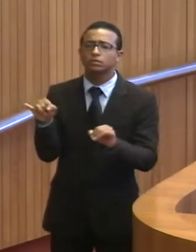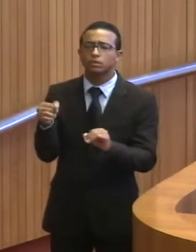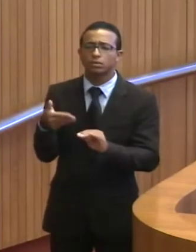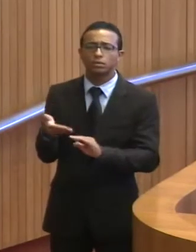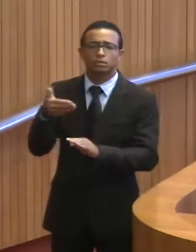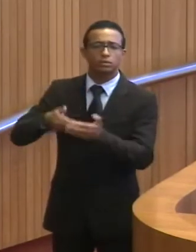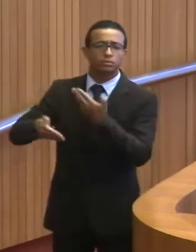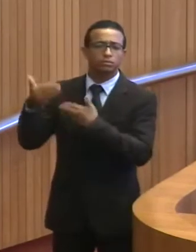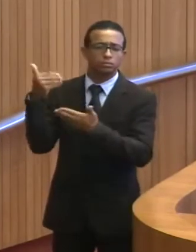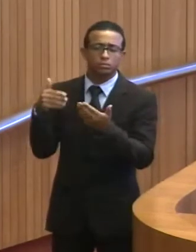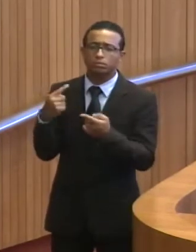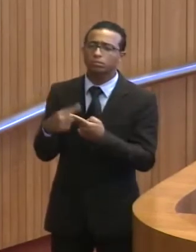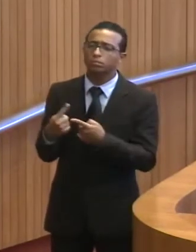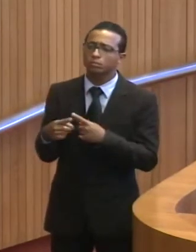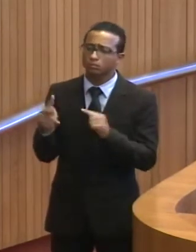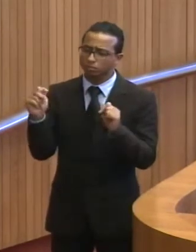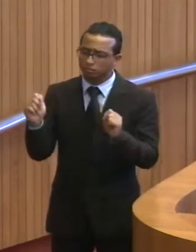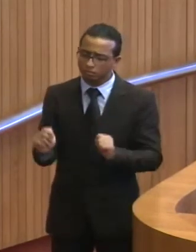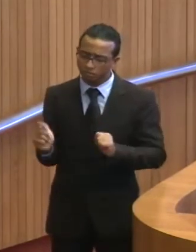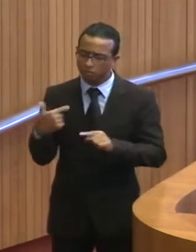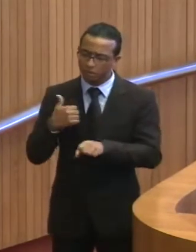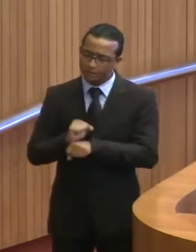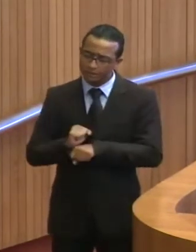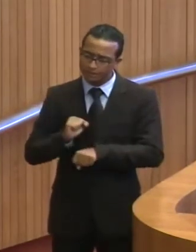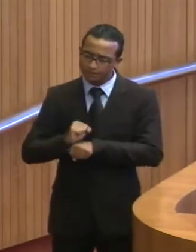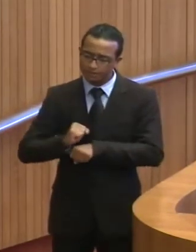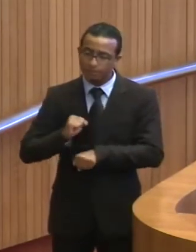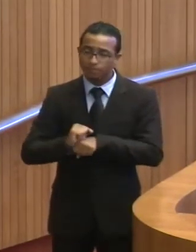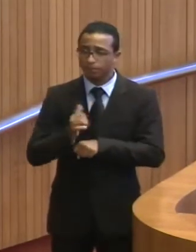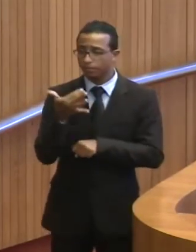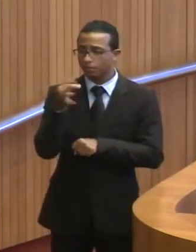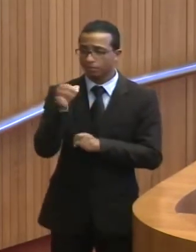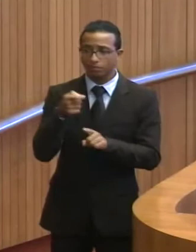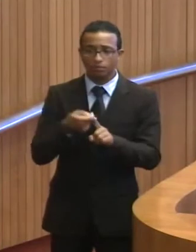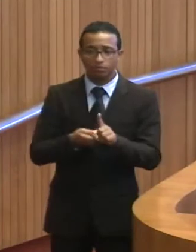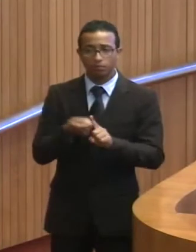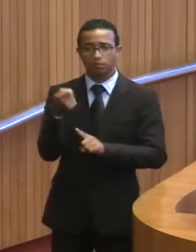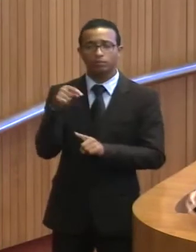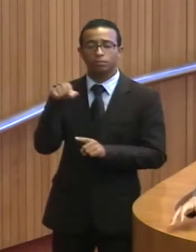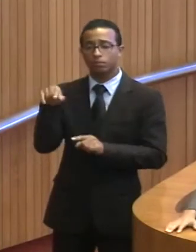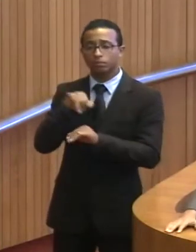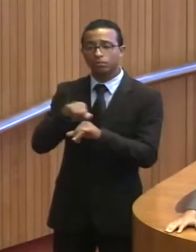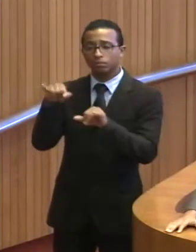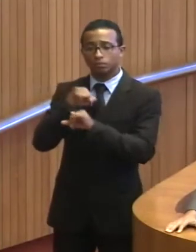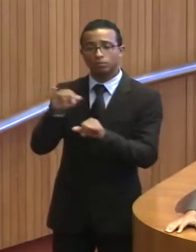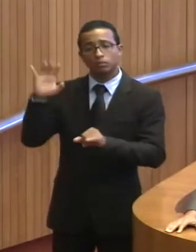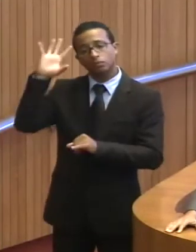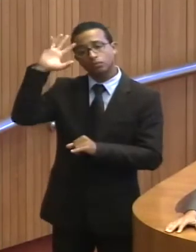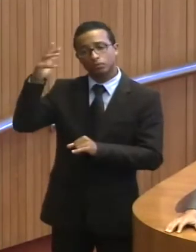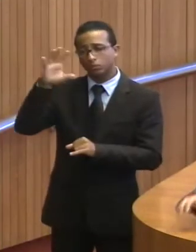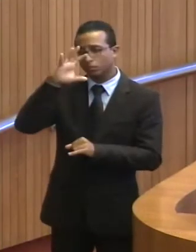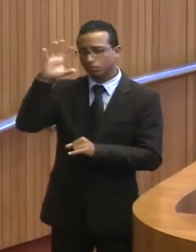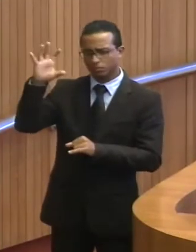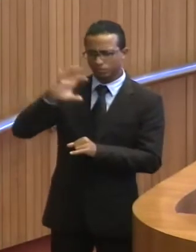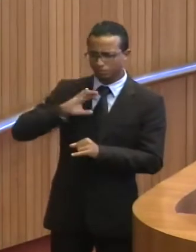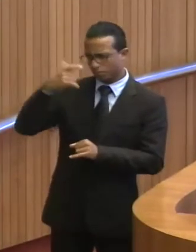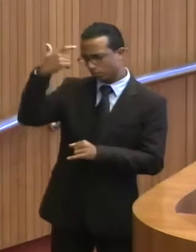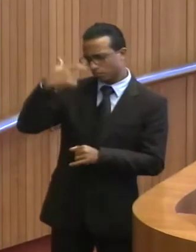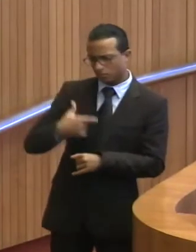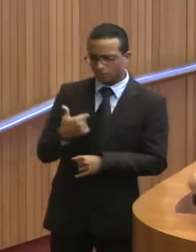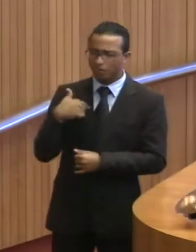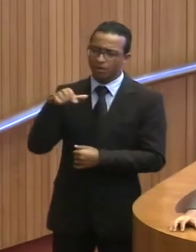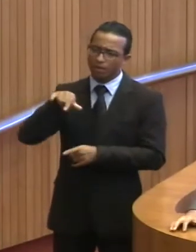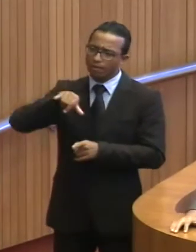atrás? Por que seguraram por 10 meses a informação sobre a decisão desfavorável a mim? É porque